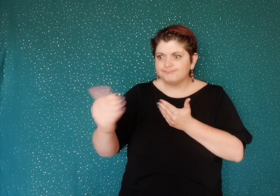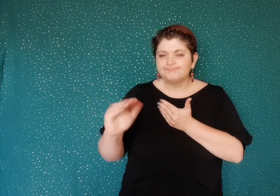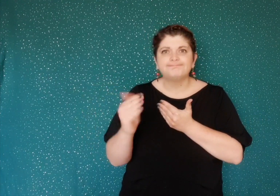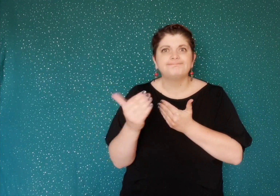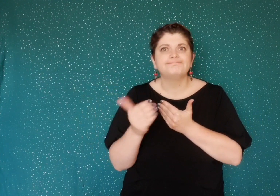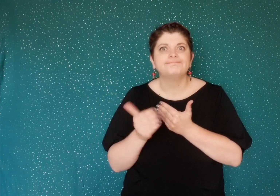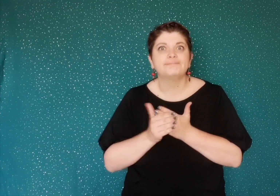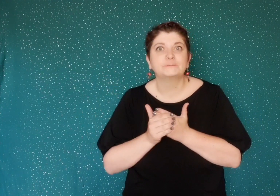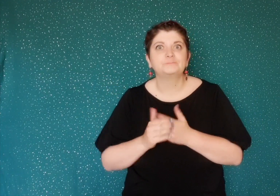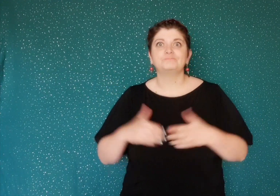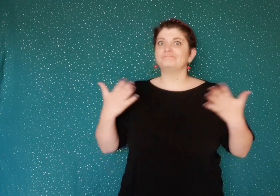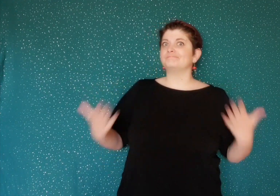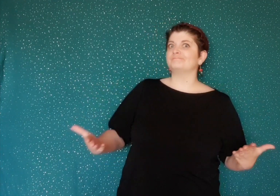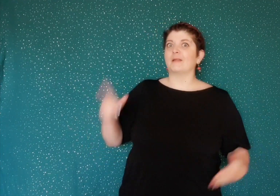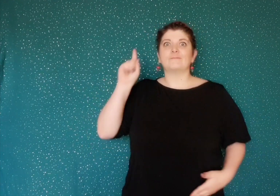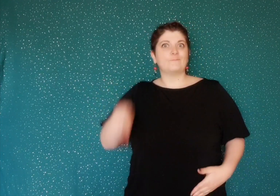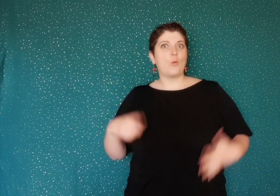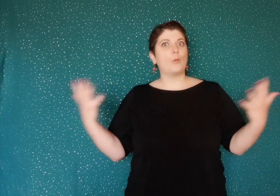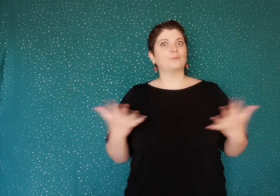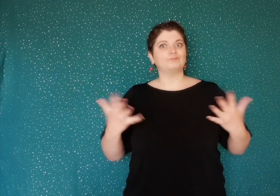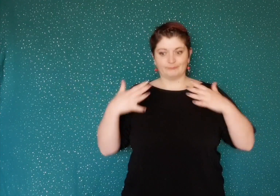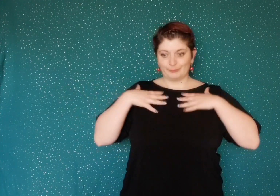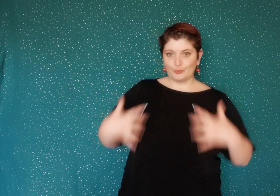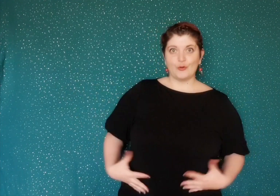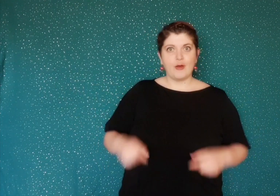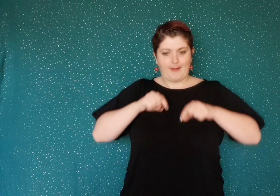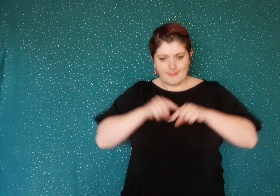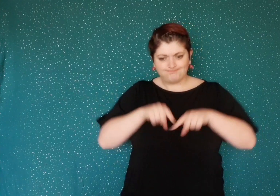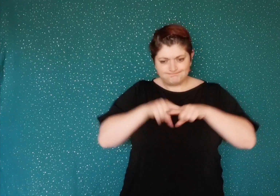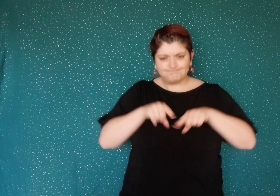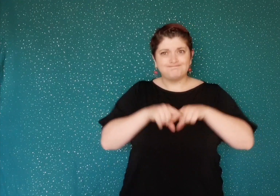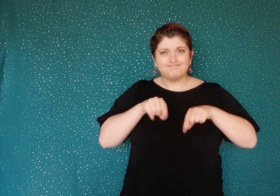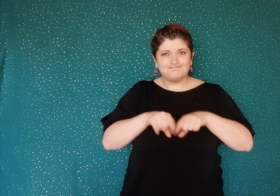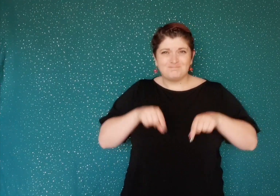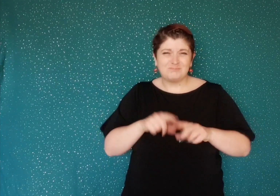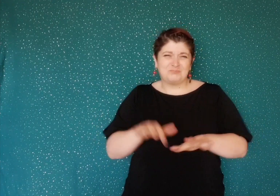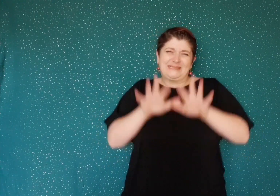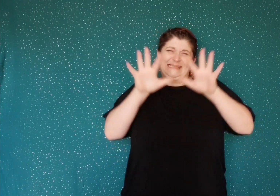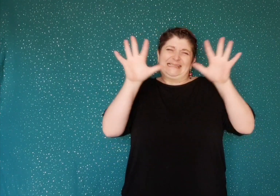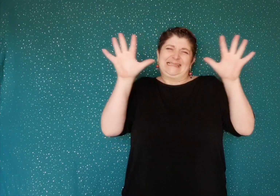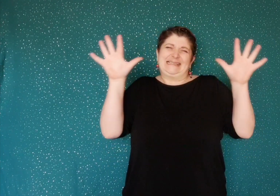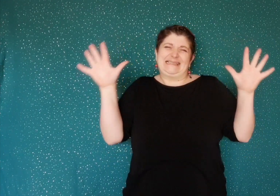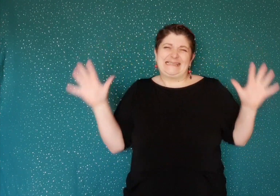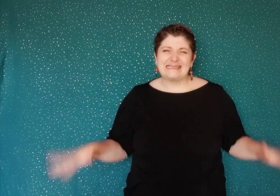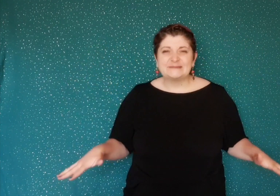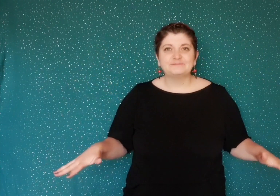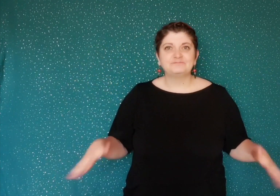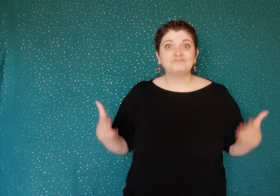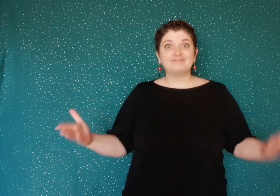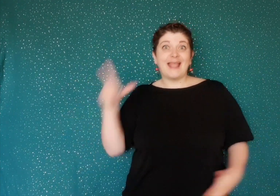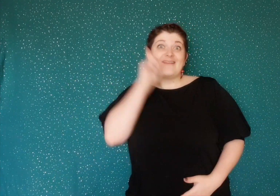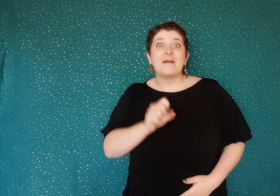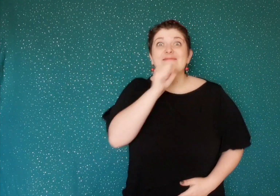L'hiver approchait. Par conséquent, elle avait beaucoup de tricot à faire,